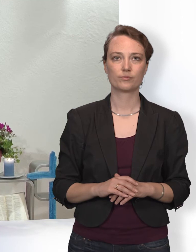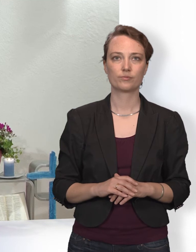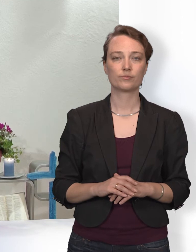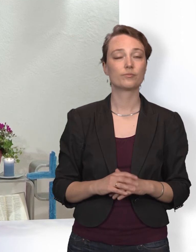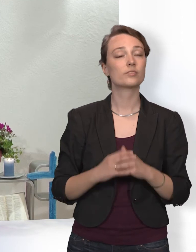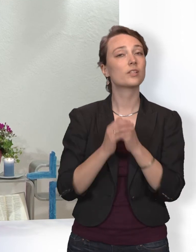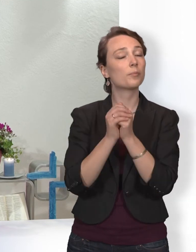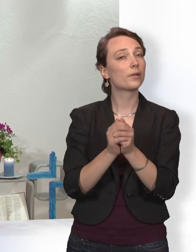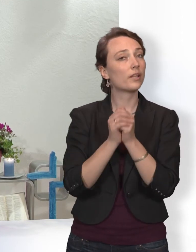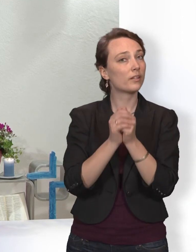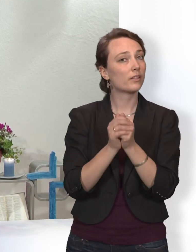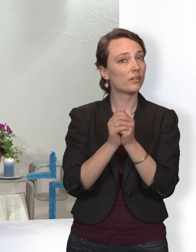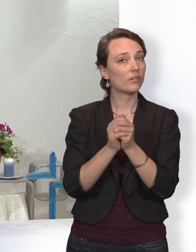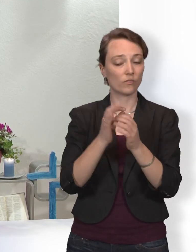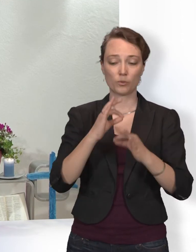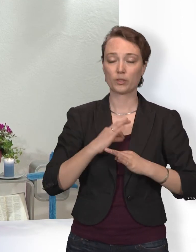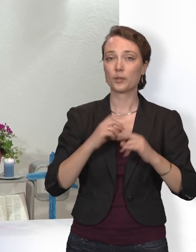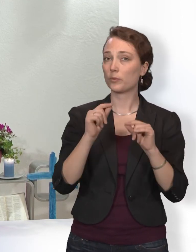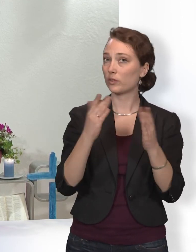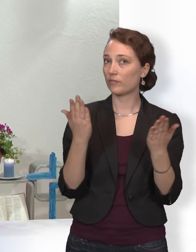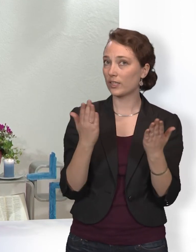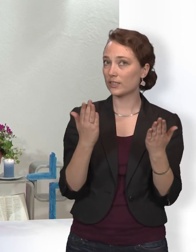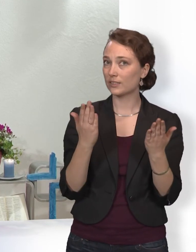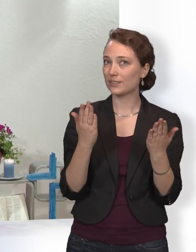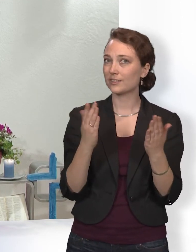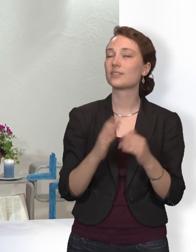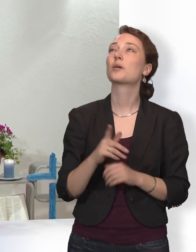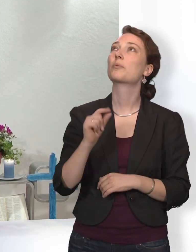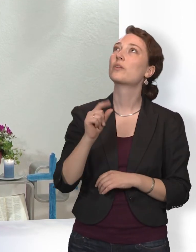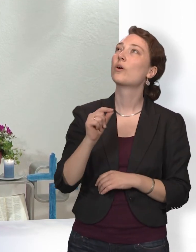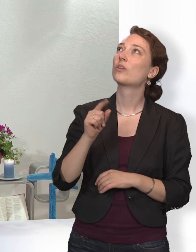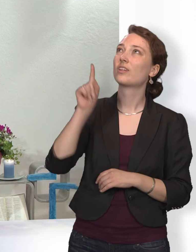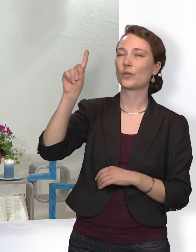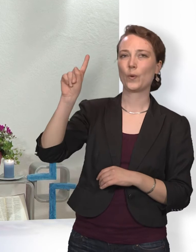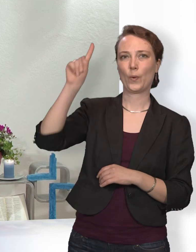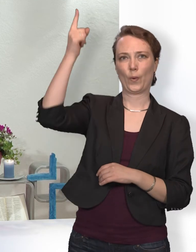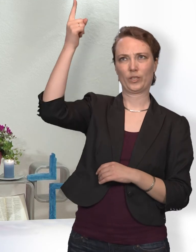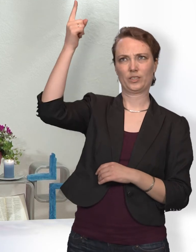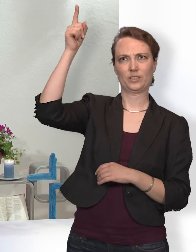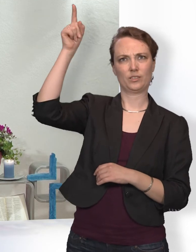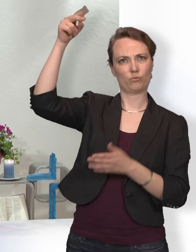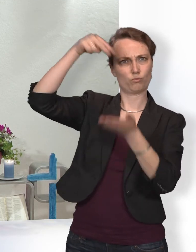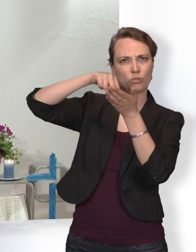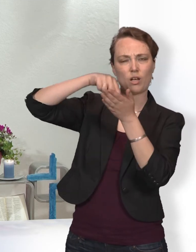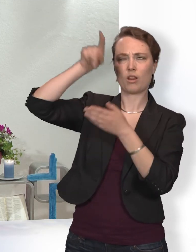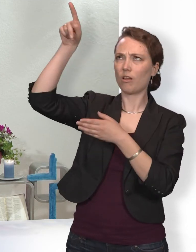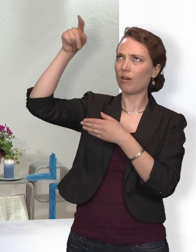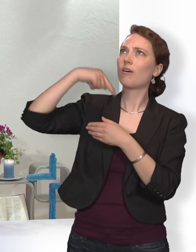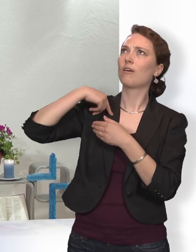Beten heißt für mich, ich habe eine Audienz bei der höchsten Instanz, die es